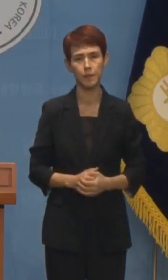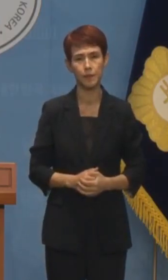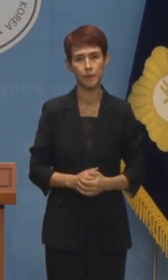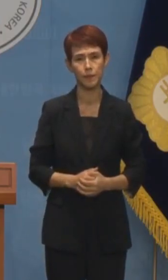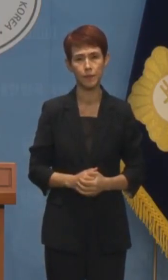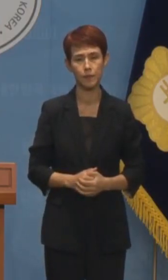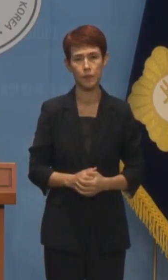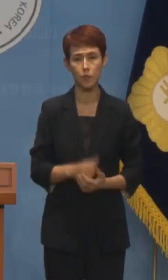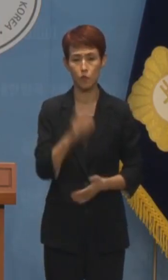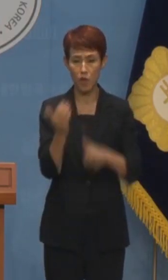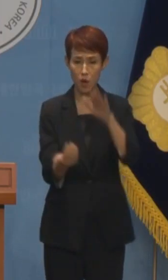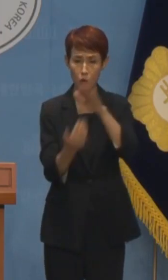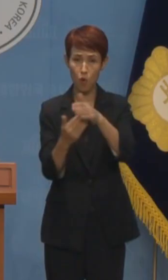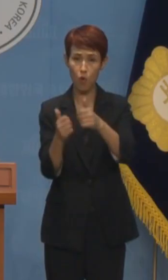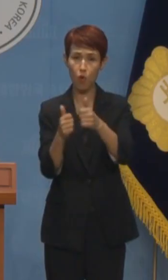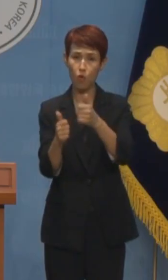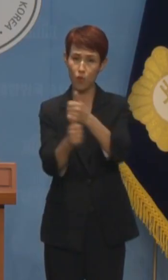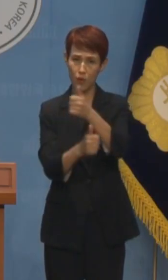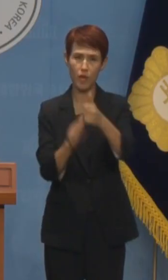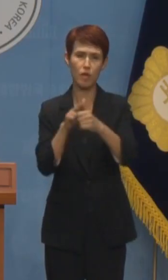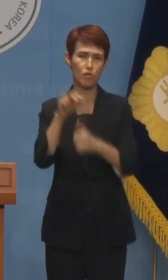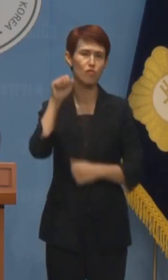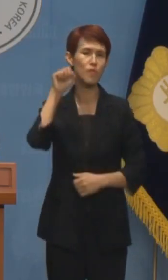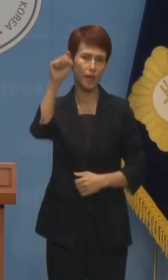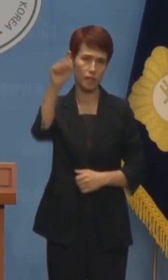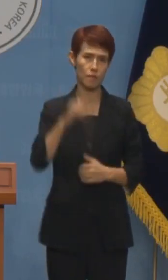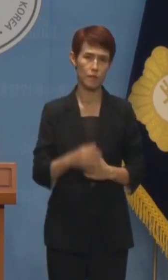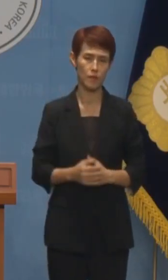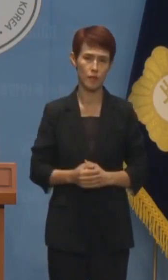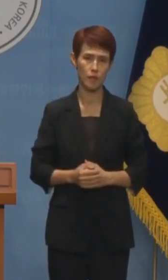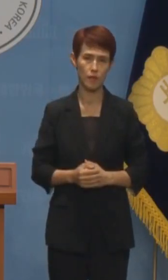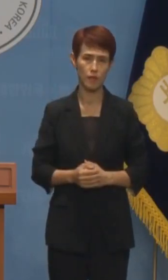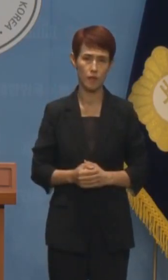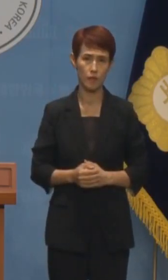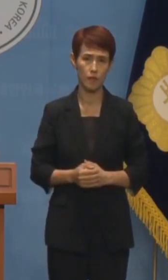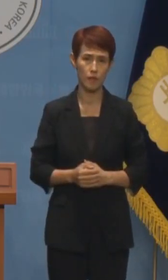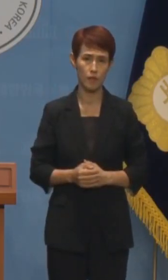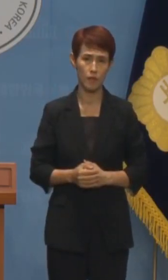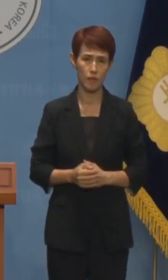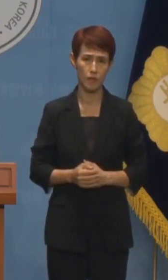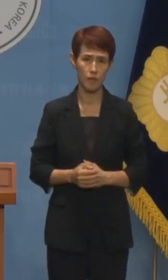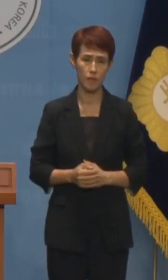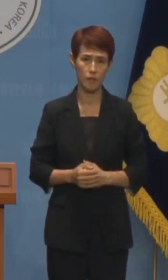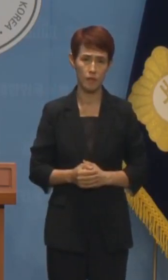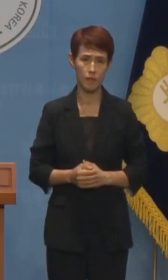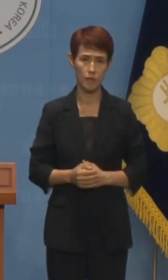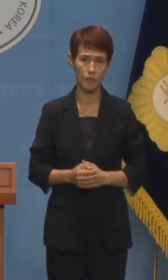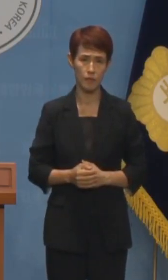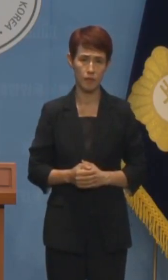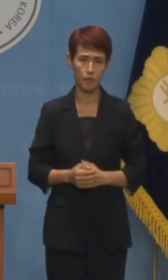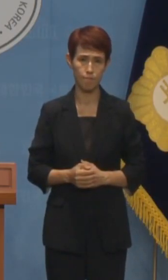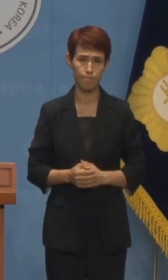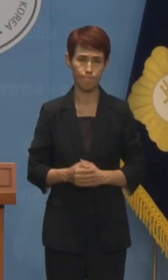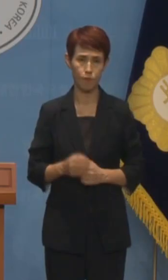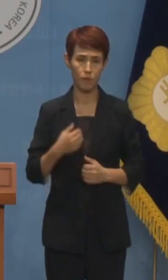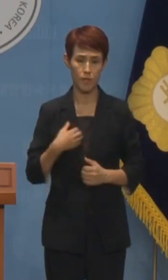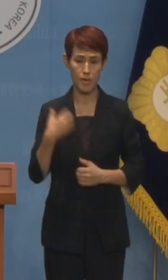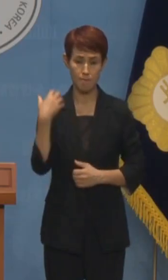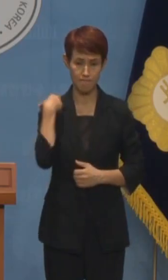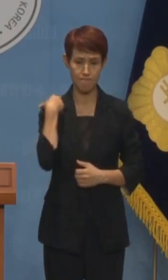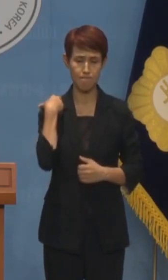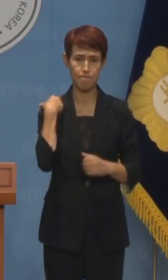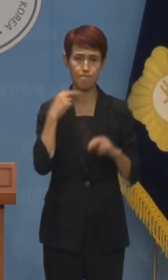이번에 최고위원회 출마를 하면서 당직을 내려놓아야 한다는 민주당의 방침에